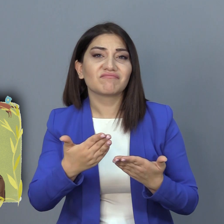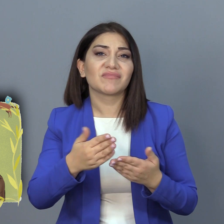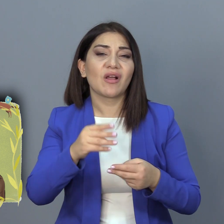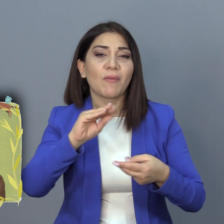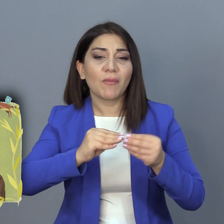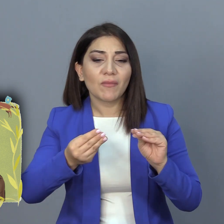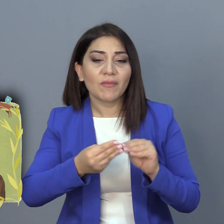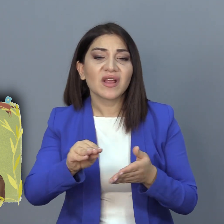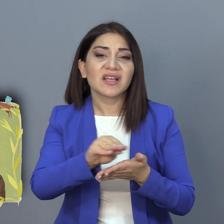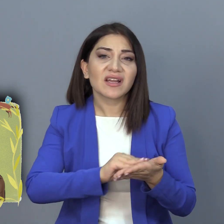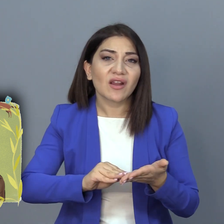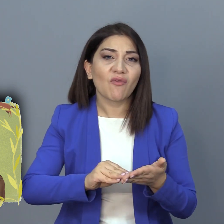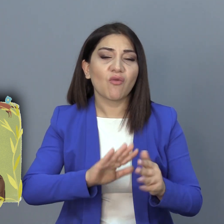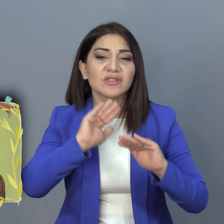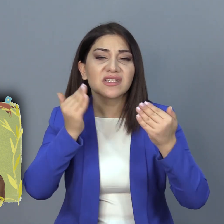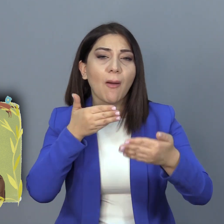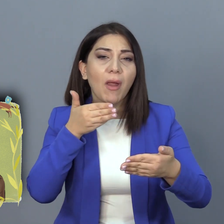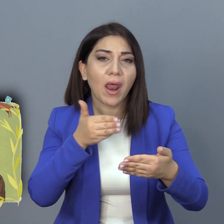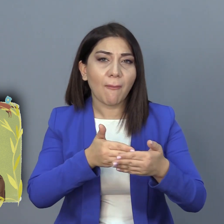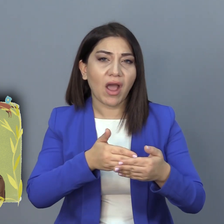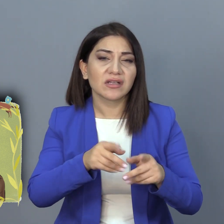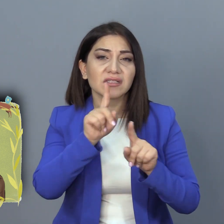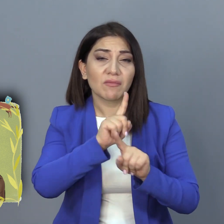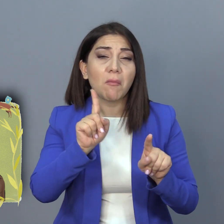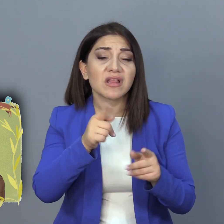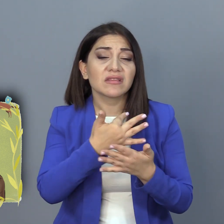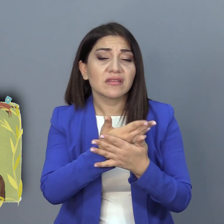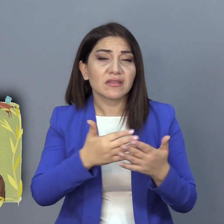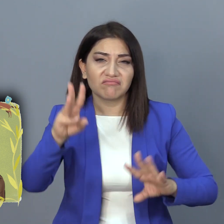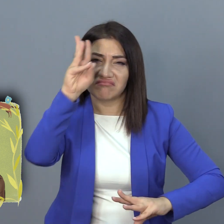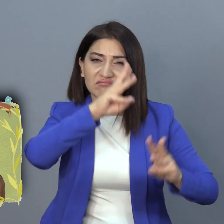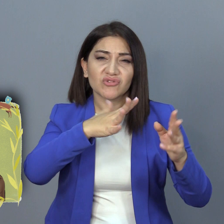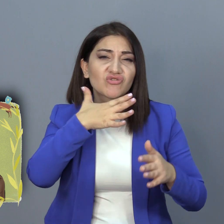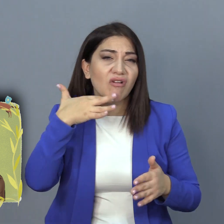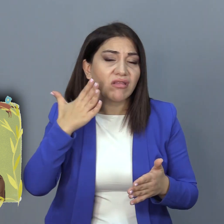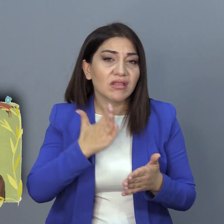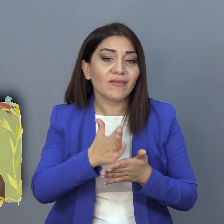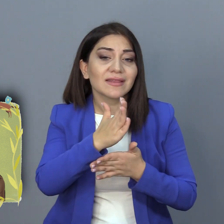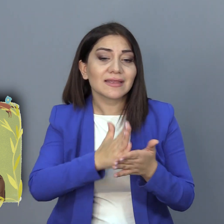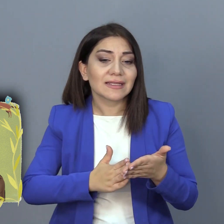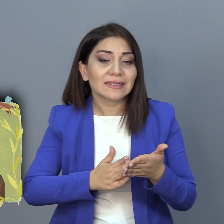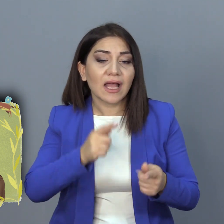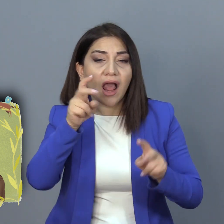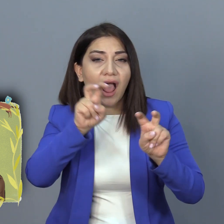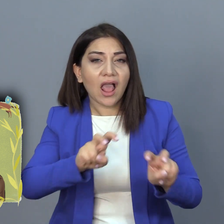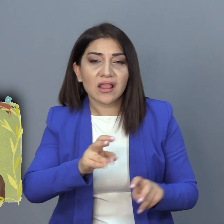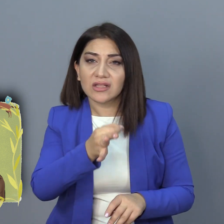դեր այն ունի այնքան շատ տարատես ու դրսևորումներ, որոնց մի մասը կամ ընդանրապես հետազոտված չէ, կամ դեր